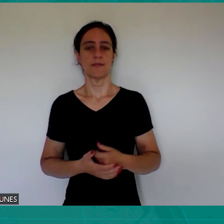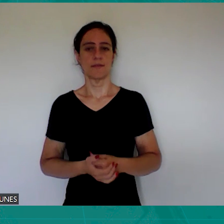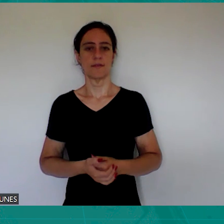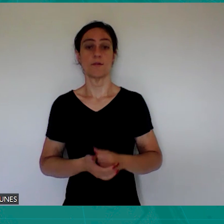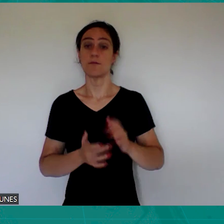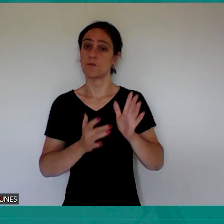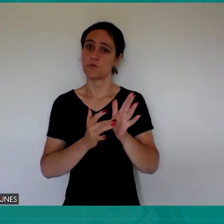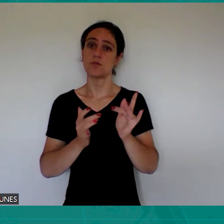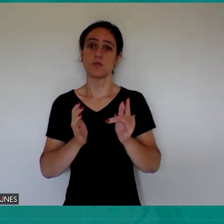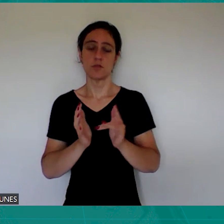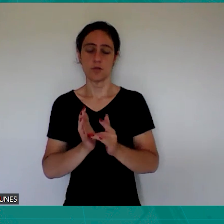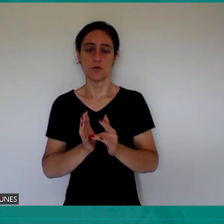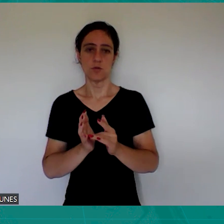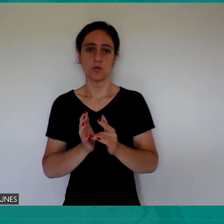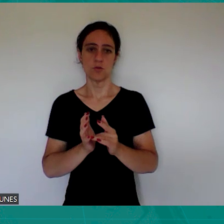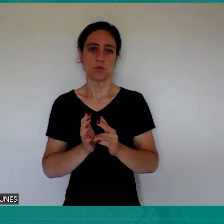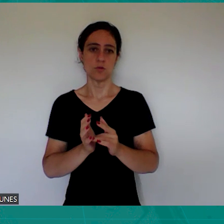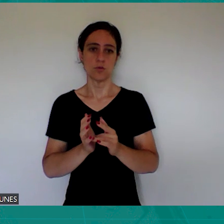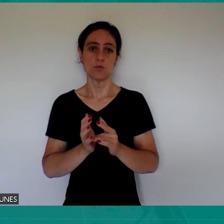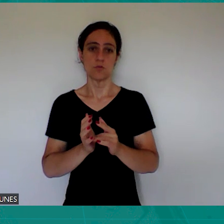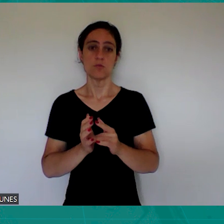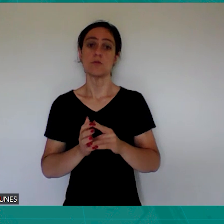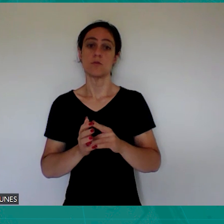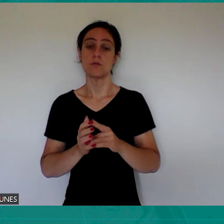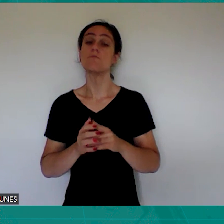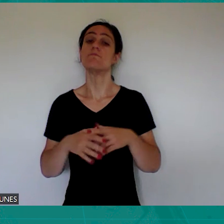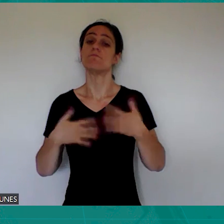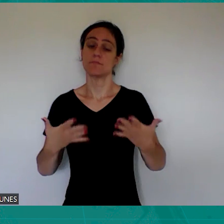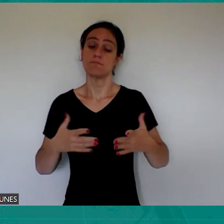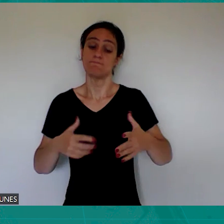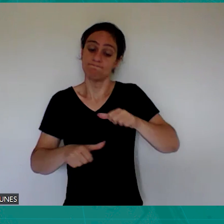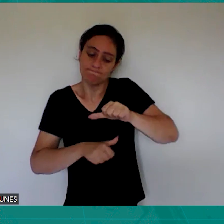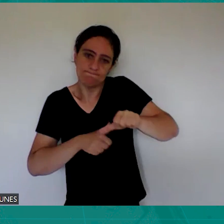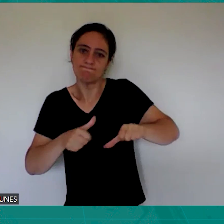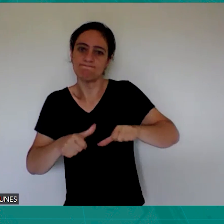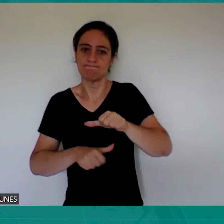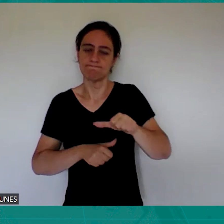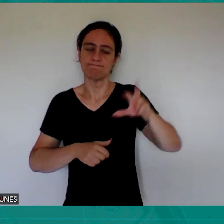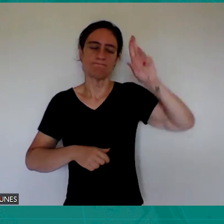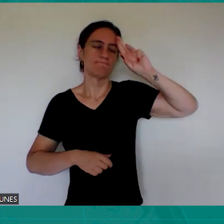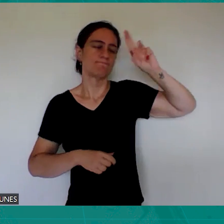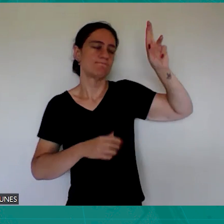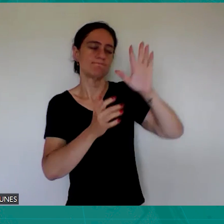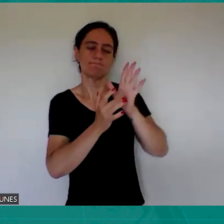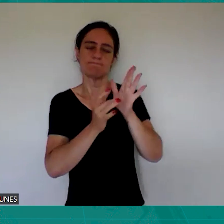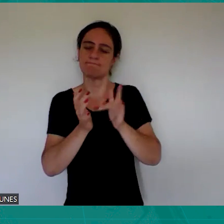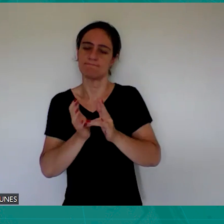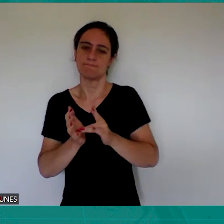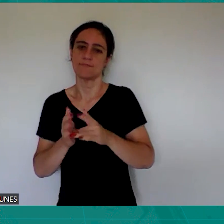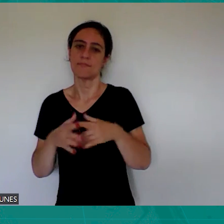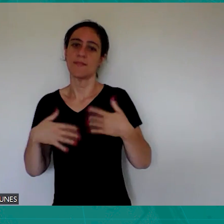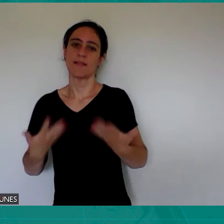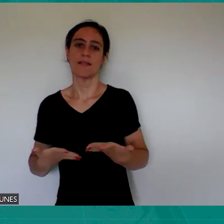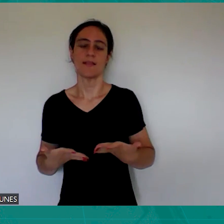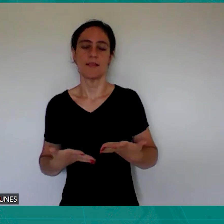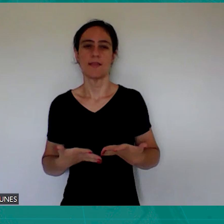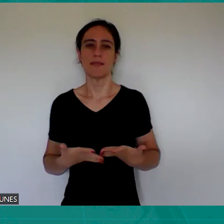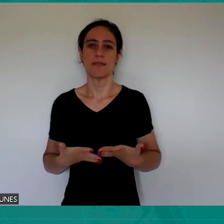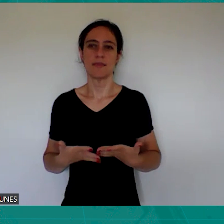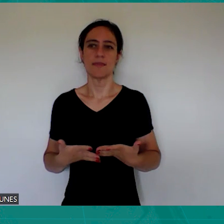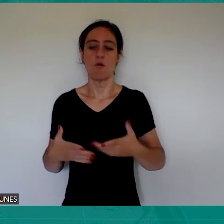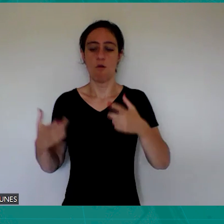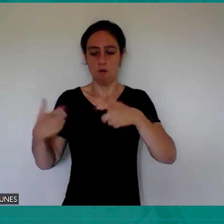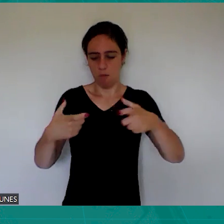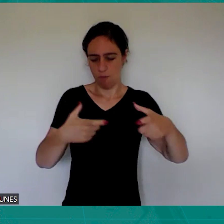Cristo veio para fazer esse trabalho. Ó Senhor Jesus. Por isso, irmãos, as muitas moradas significa que os